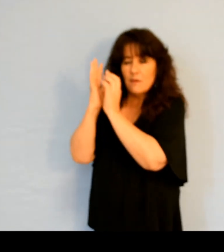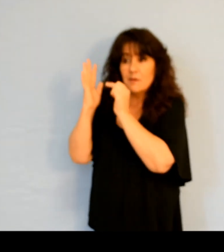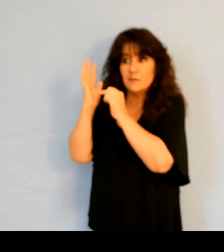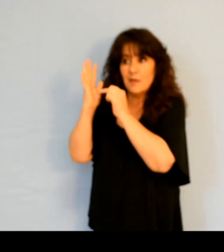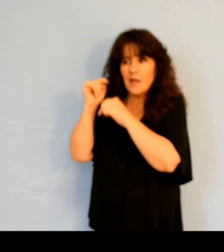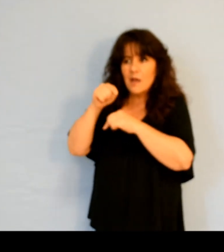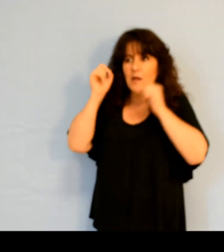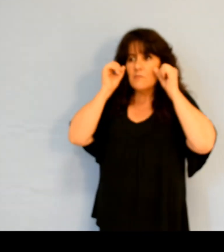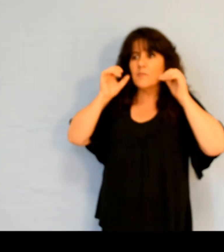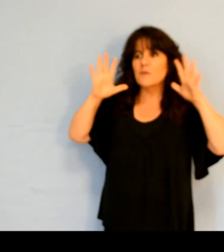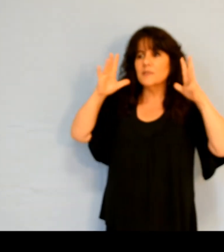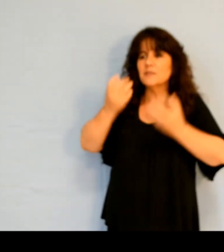Jacob,